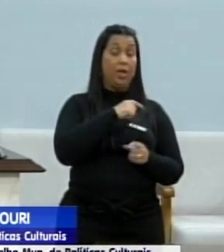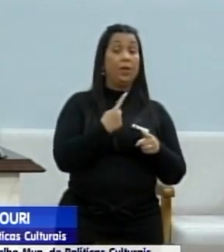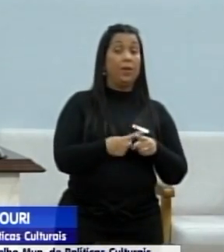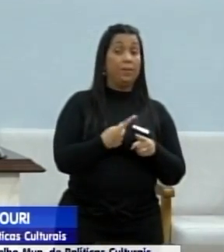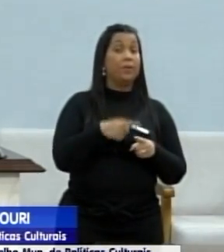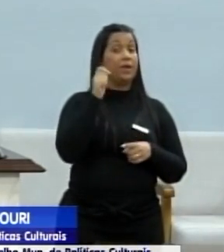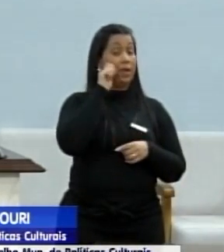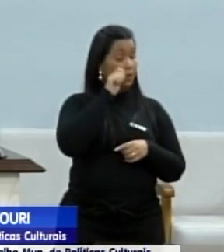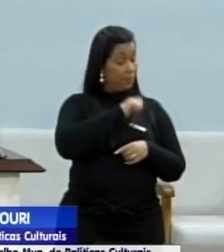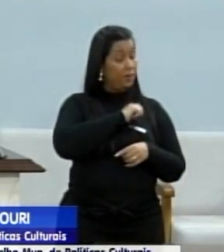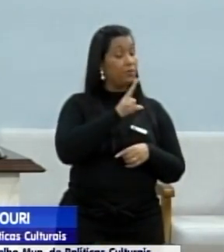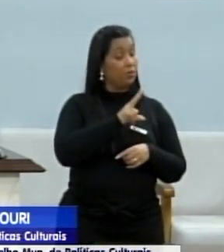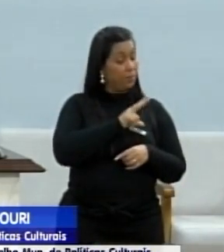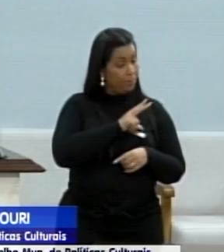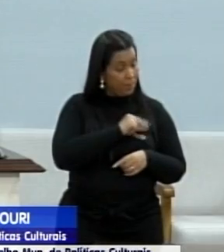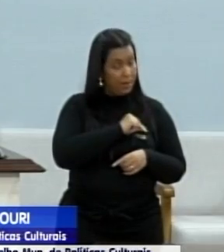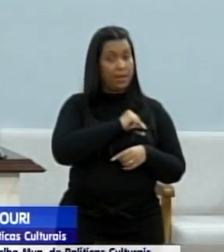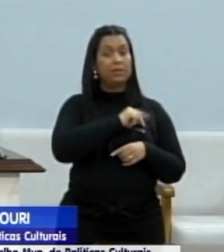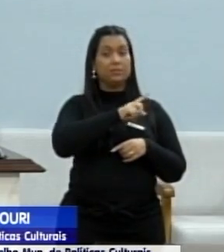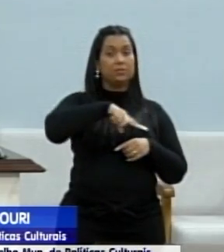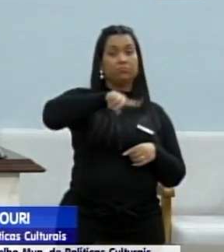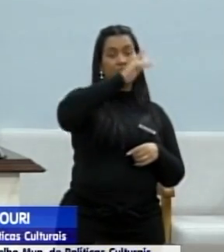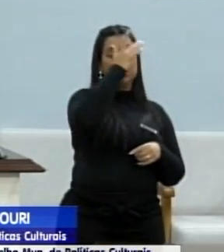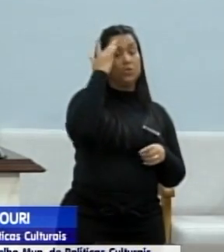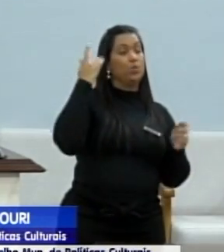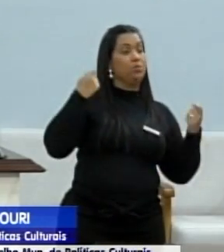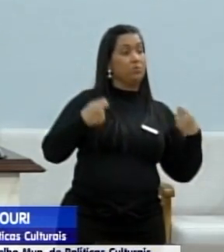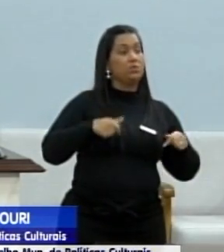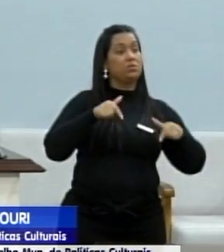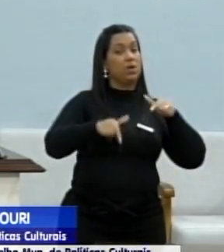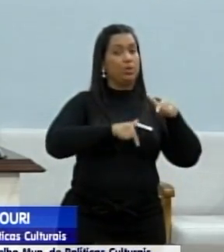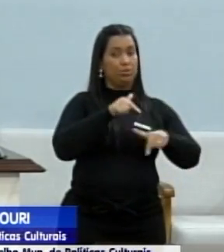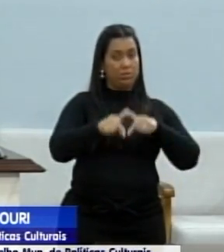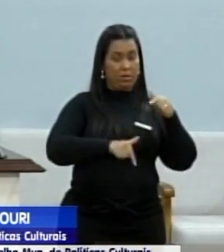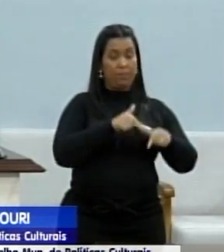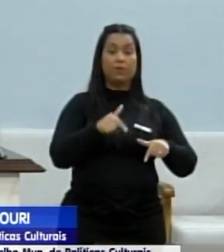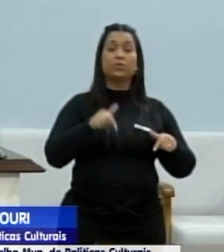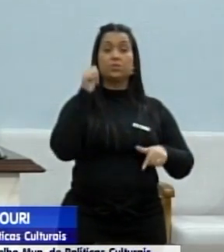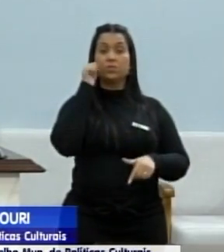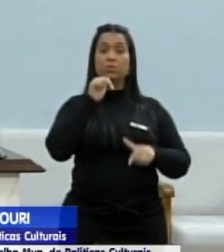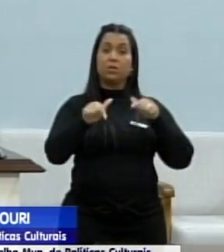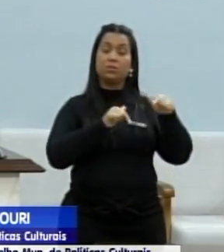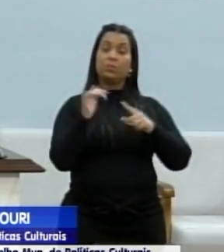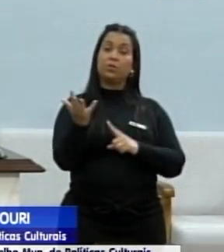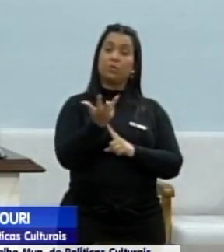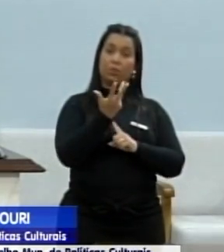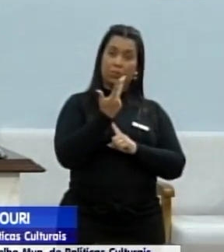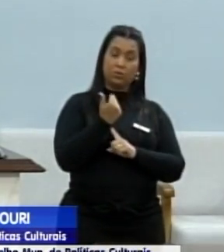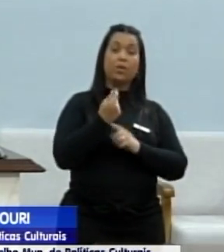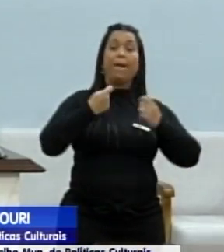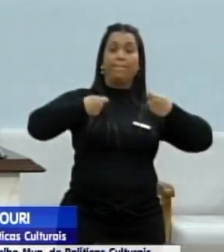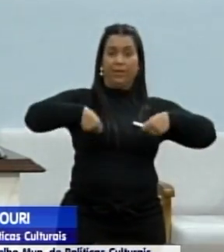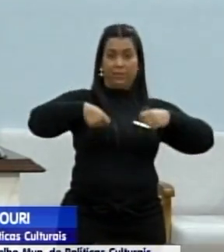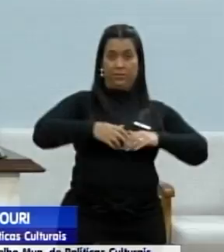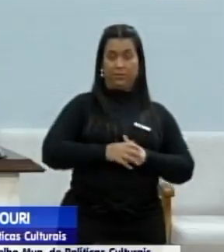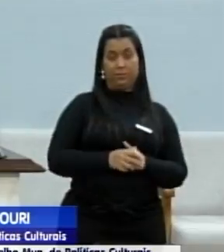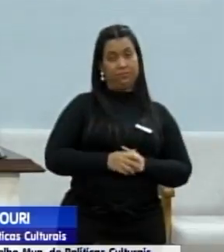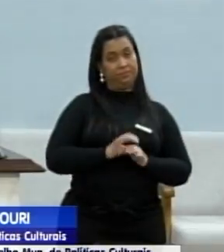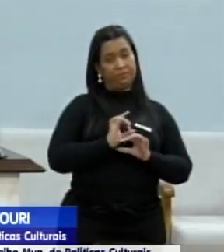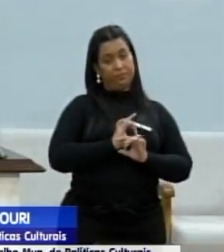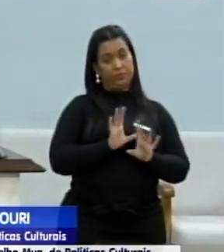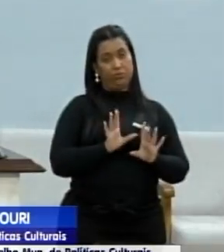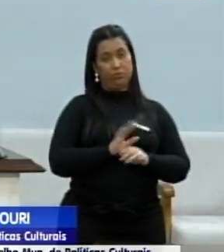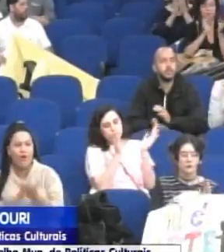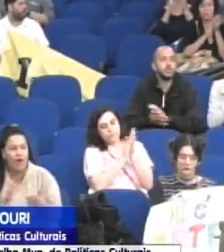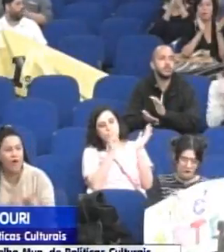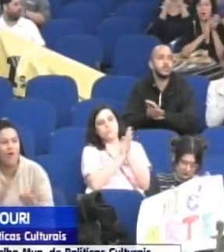Preto merece, os cidadãos precisam, e os trabalhadoras e trabalhadores da cultura necessitam. É isso.